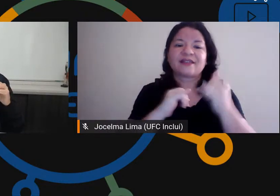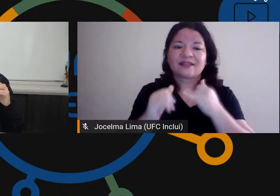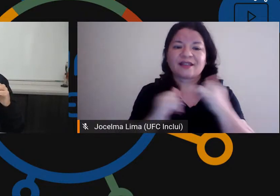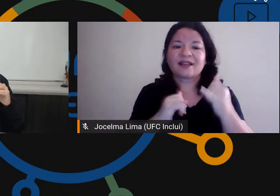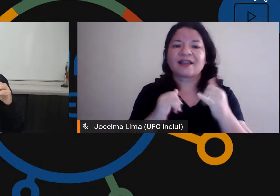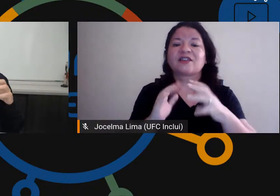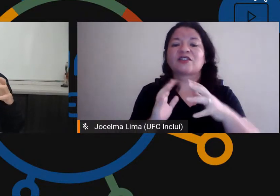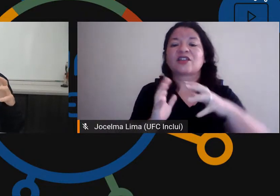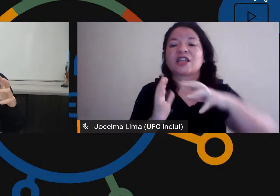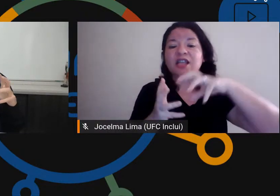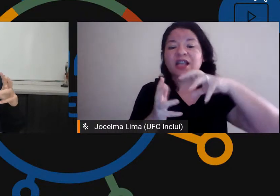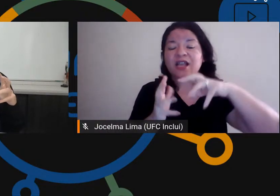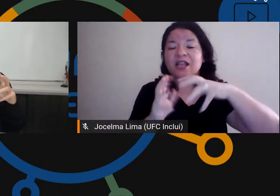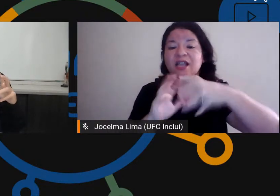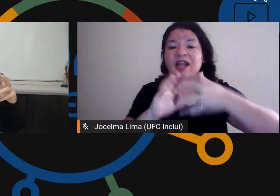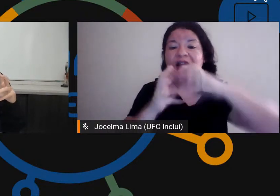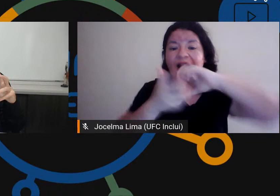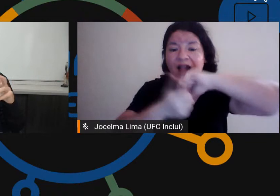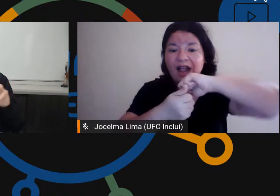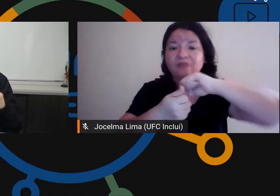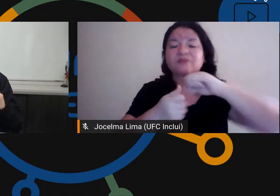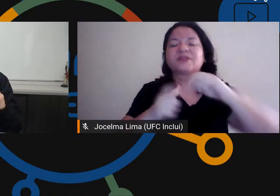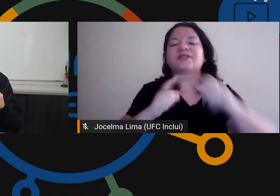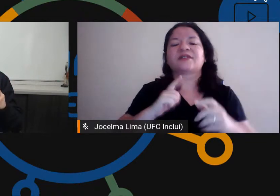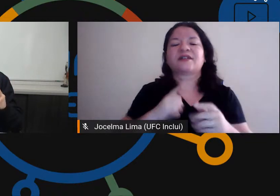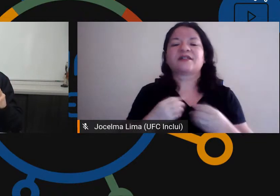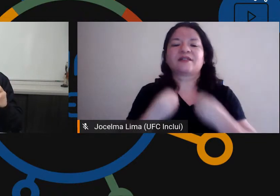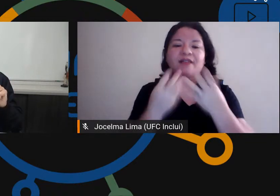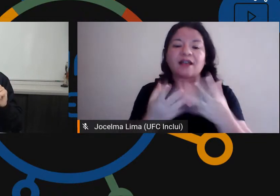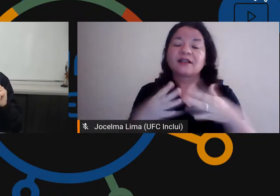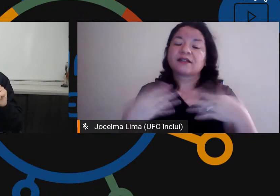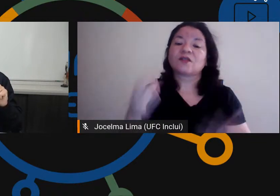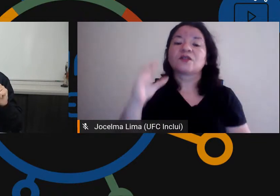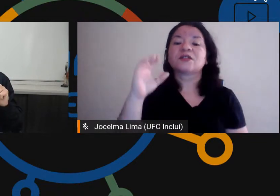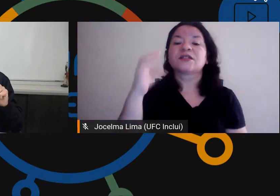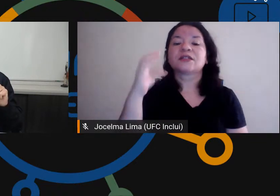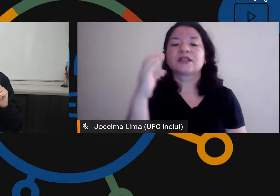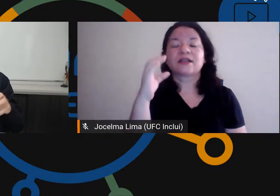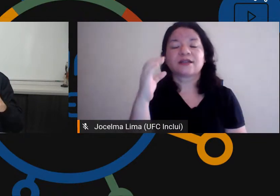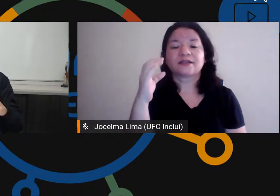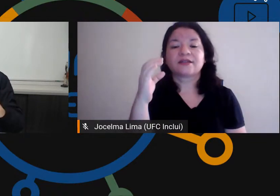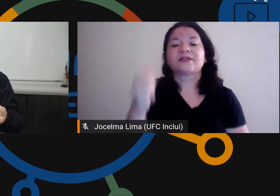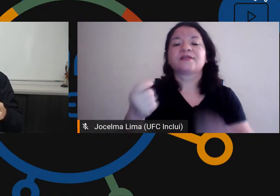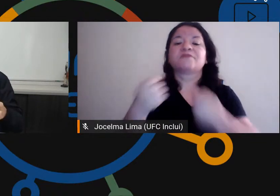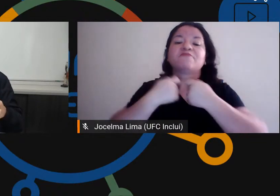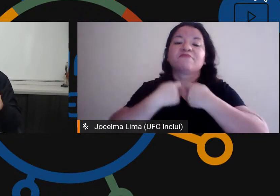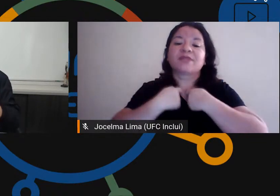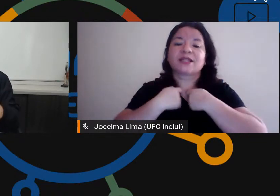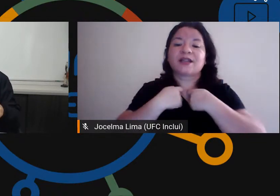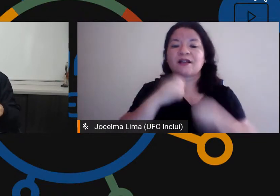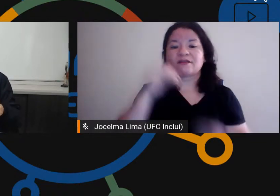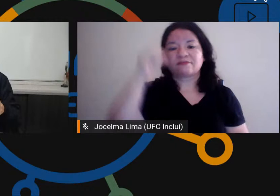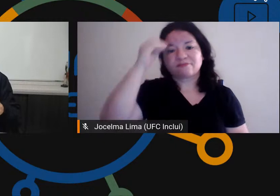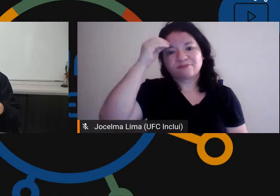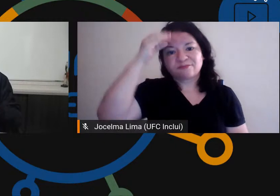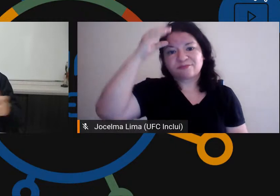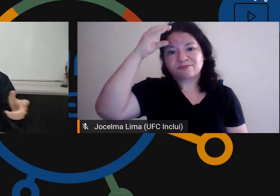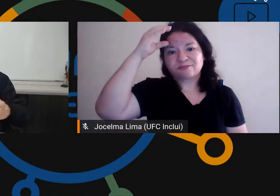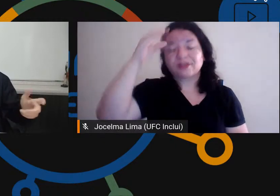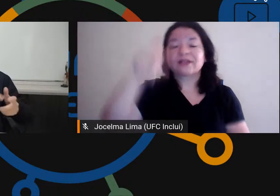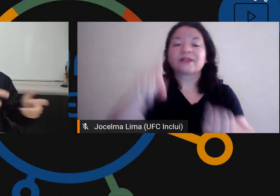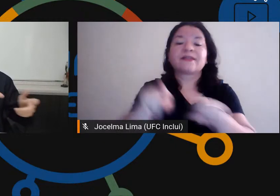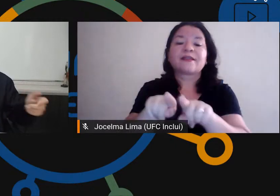Okay? Então, veja, a ciência nos dá o conhecimento científico e o método. Eu posso usar o método